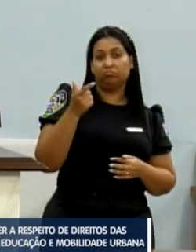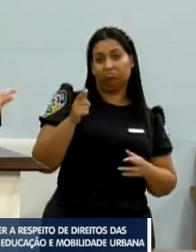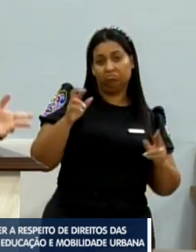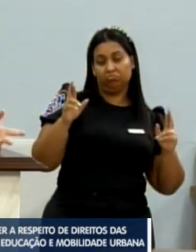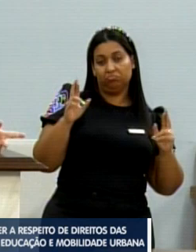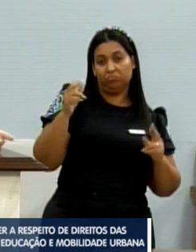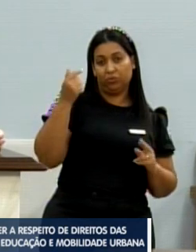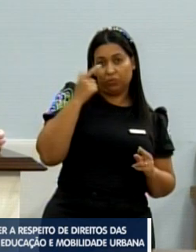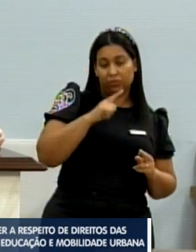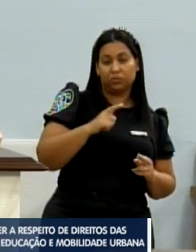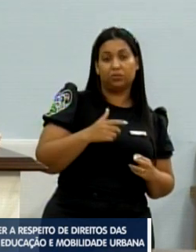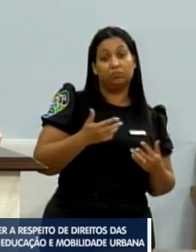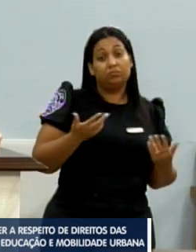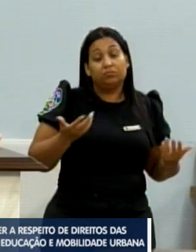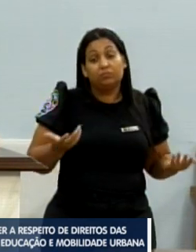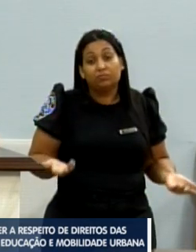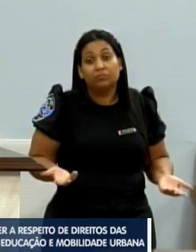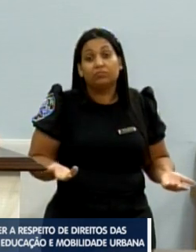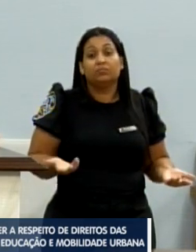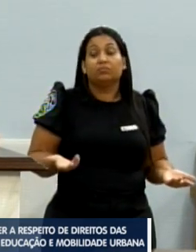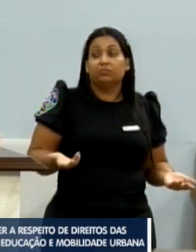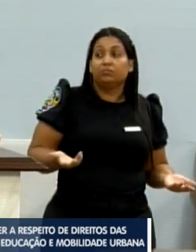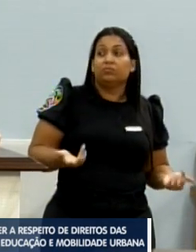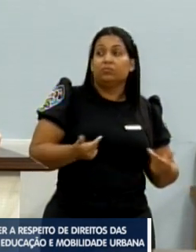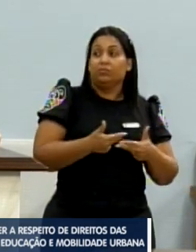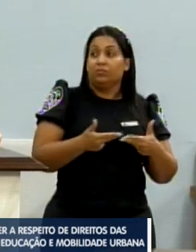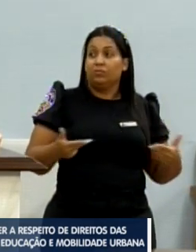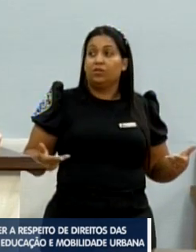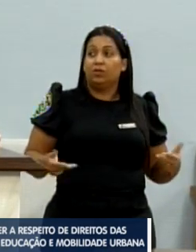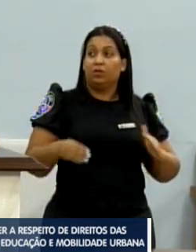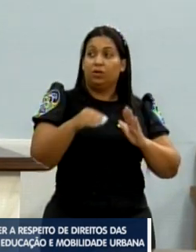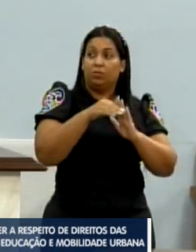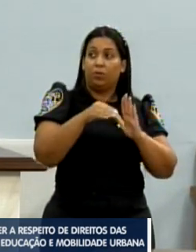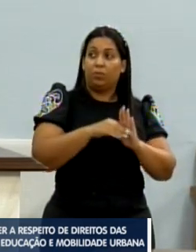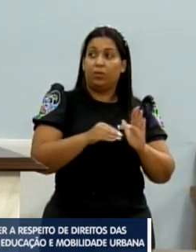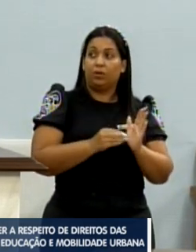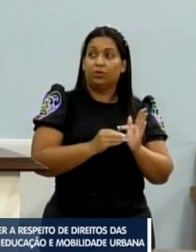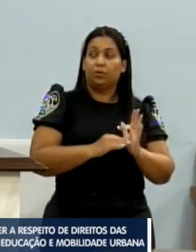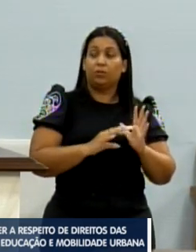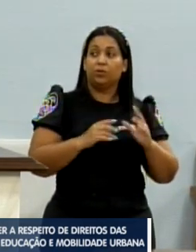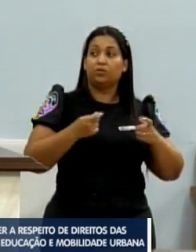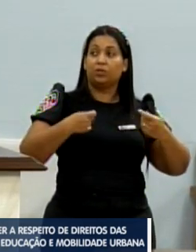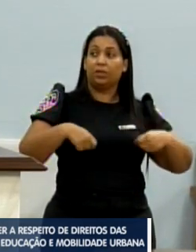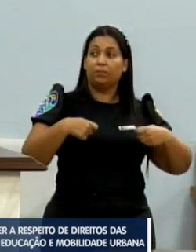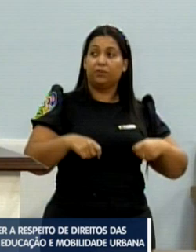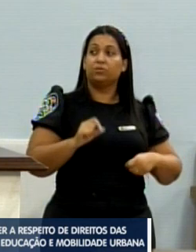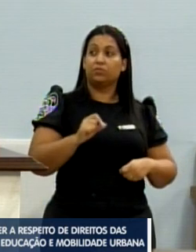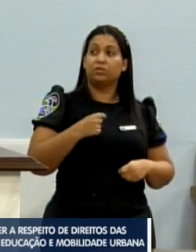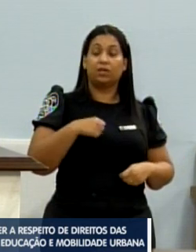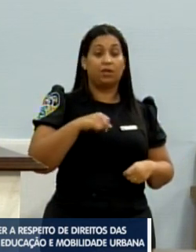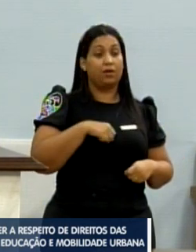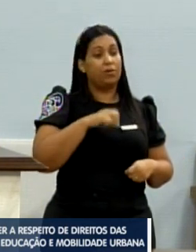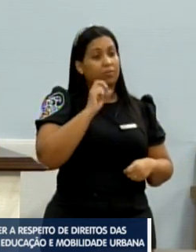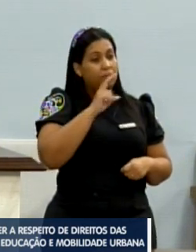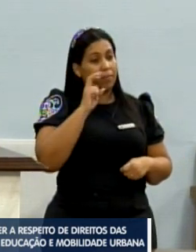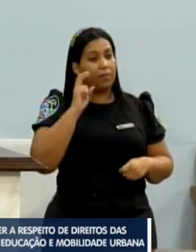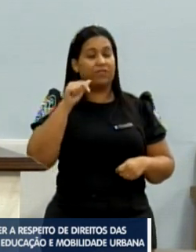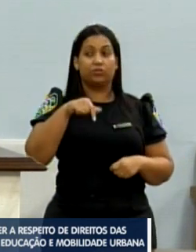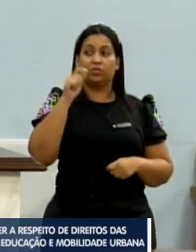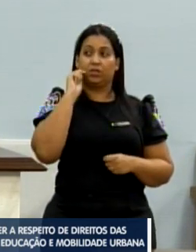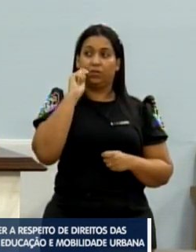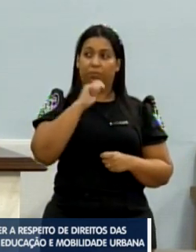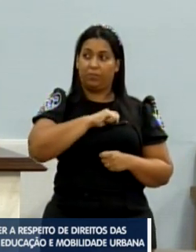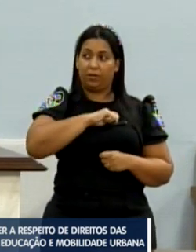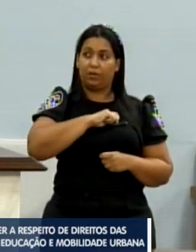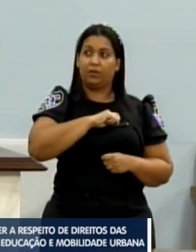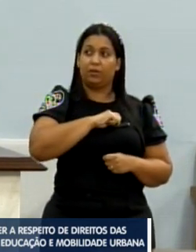aqui, lógico que não era o objetivo esgotar o tema todo, mas o que precisa, o que eu vejo na municipalidade, e não vejo